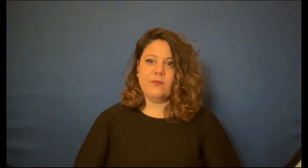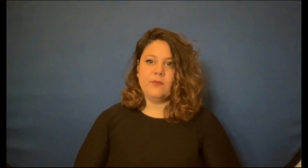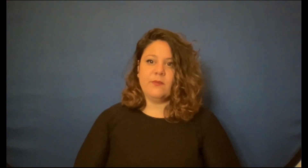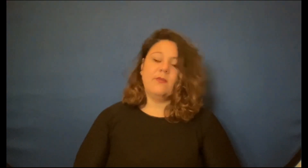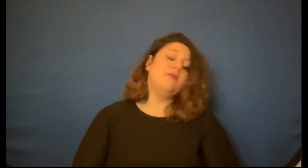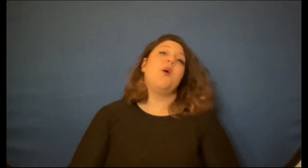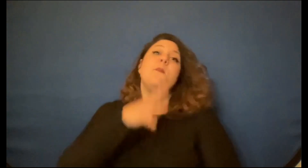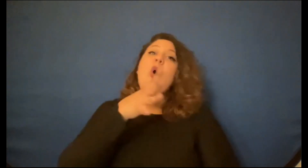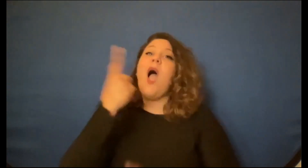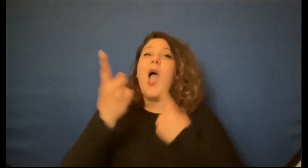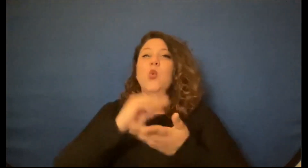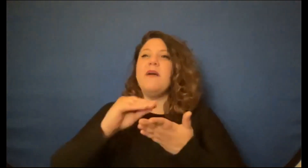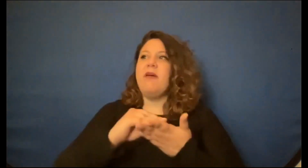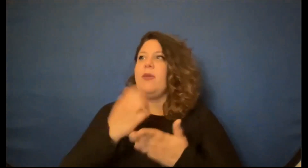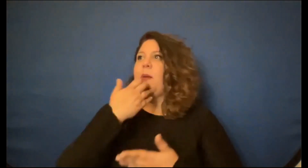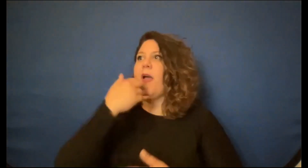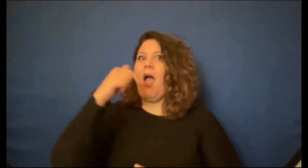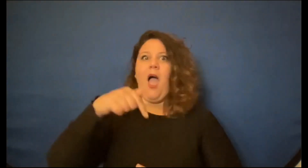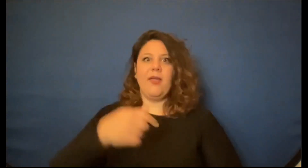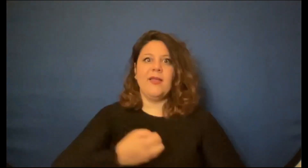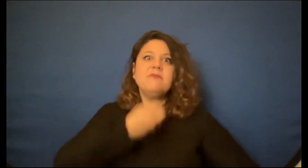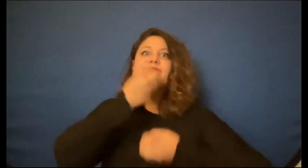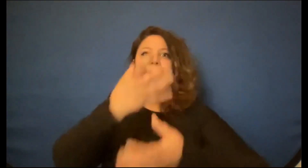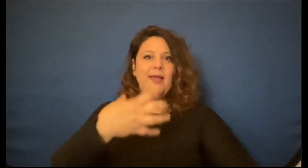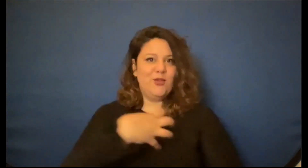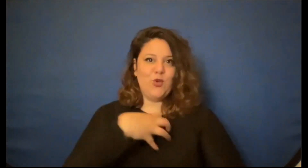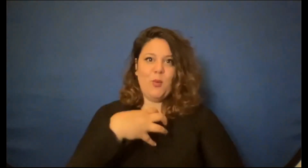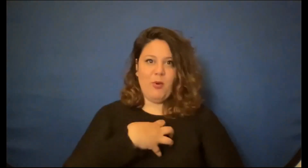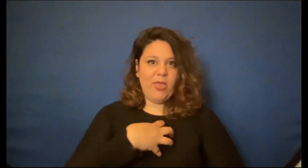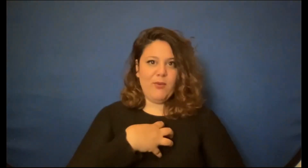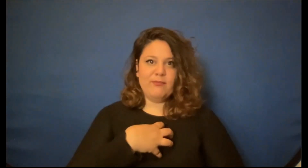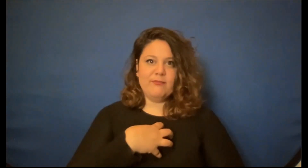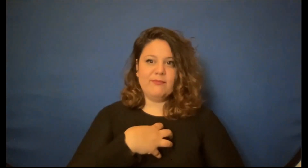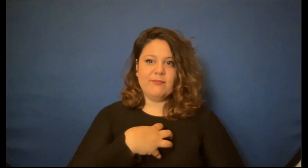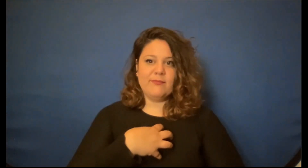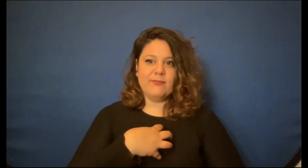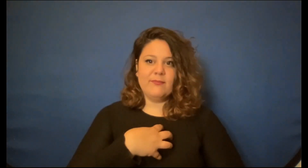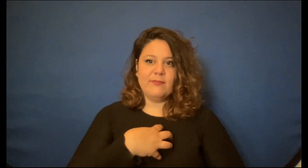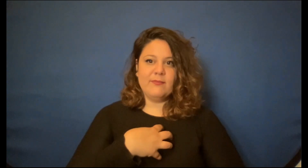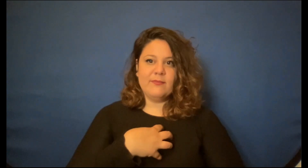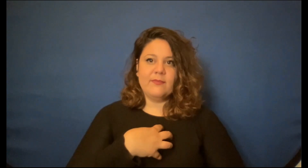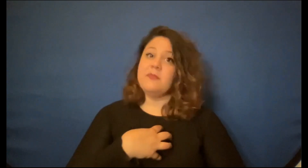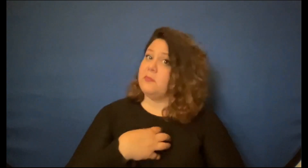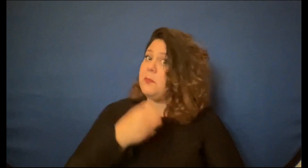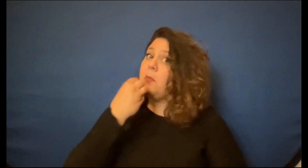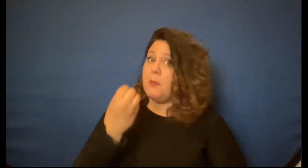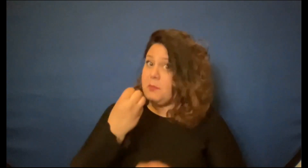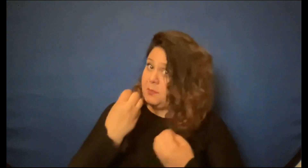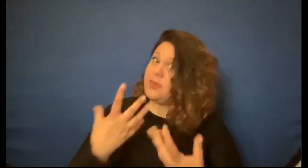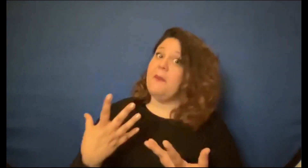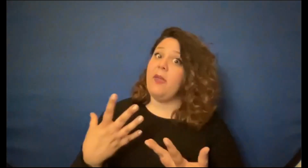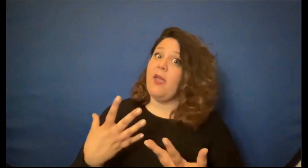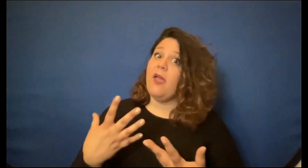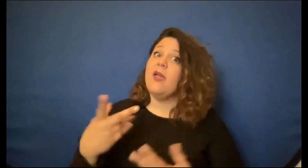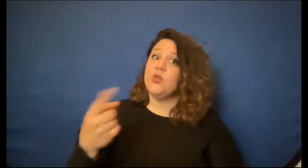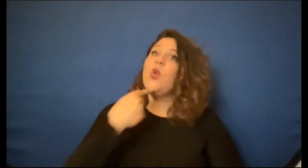aquí. Hay veces que no puedo soltarlo, pero bueno, bueno, está muy bien también que digas a la